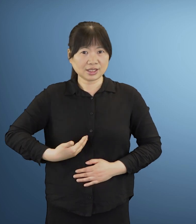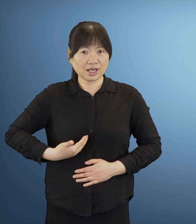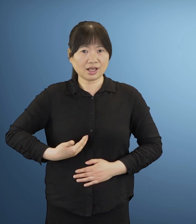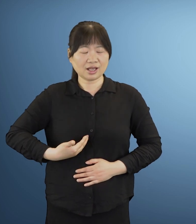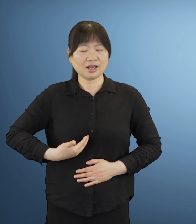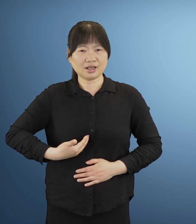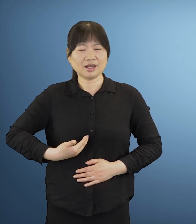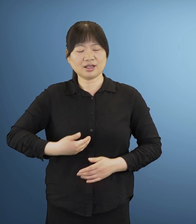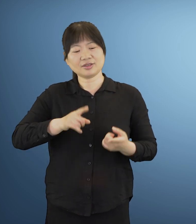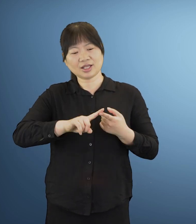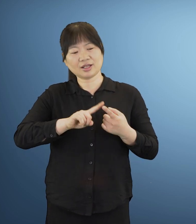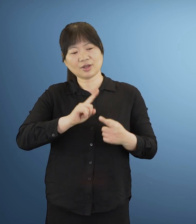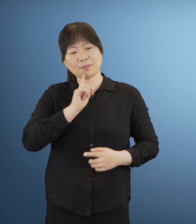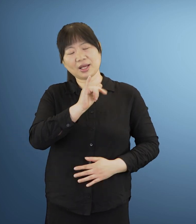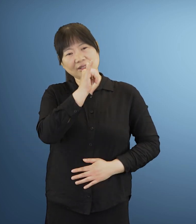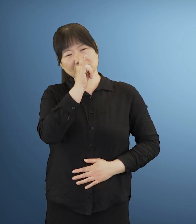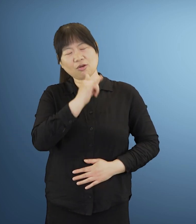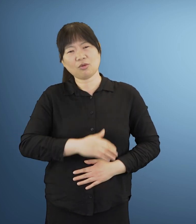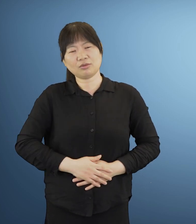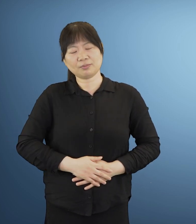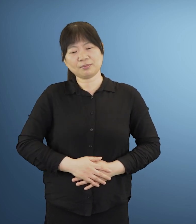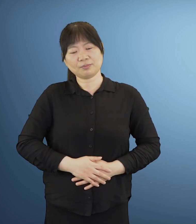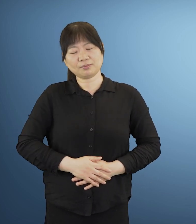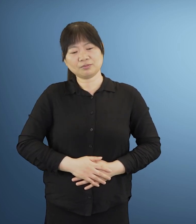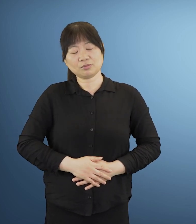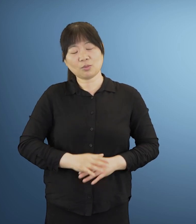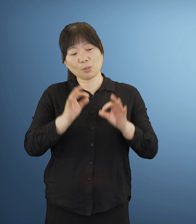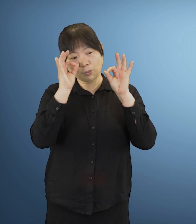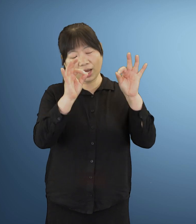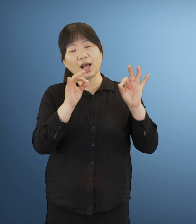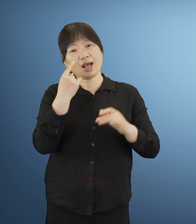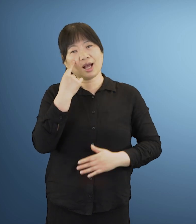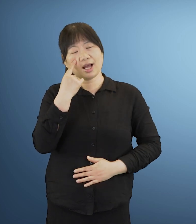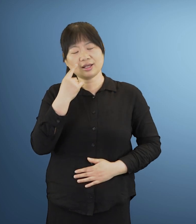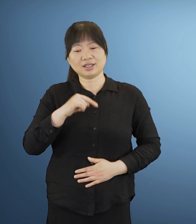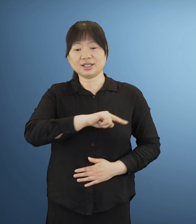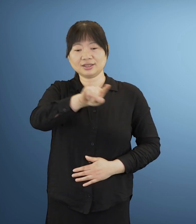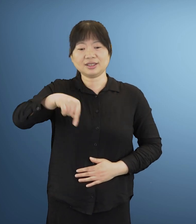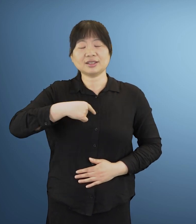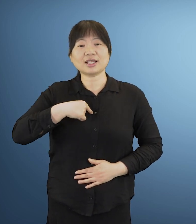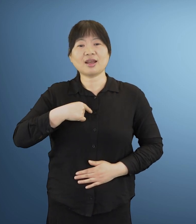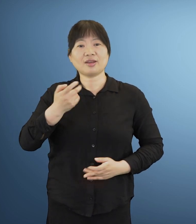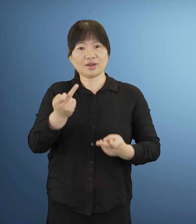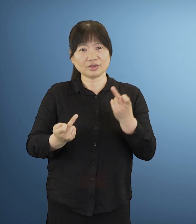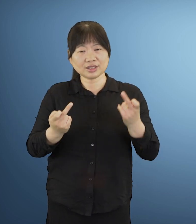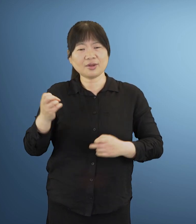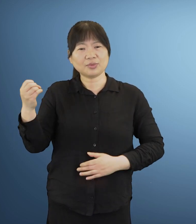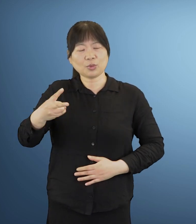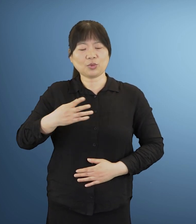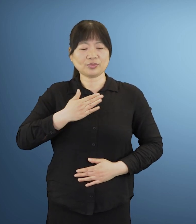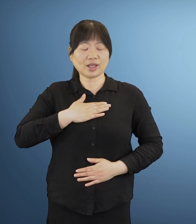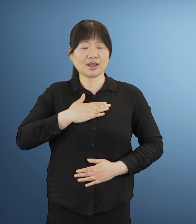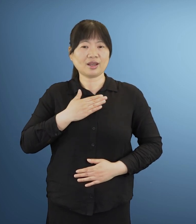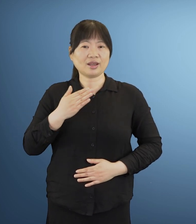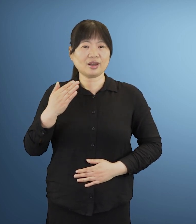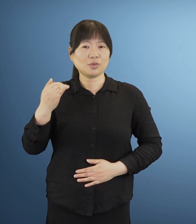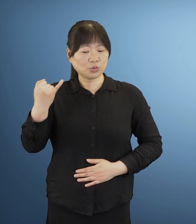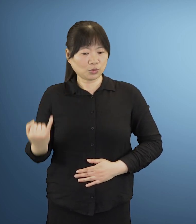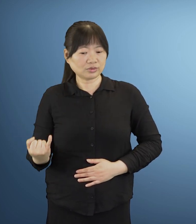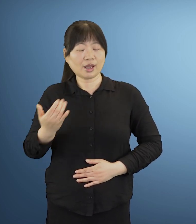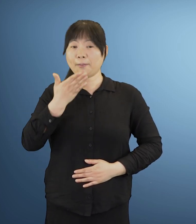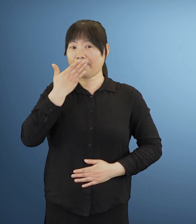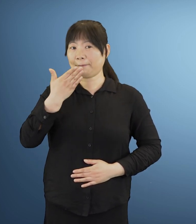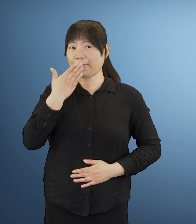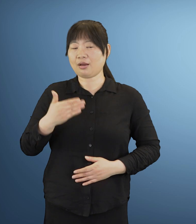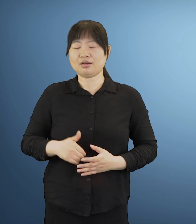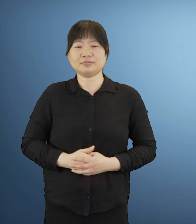제자들을 가르치면서 보라. 이들이 내 형제고 내 동생들이 될